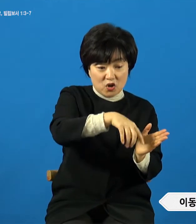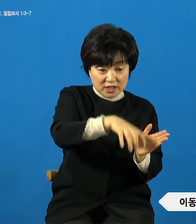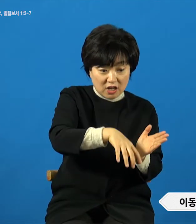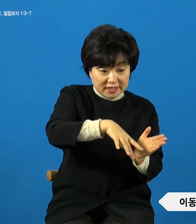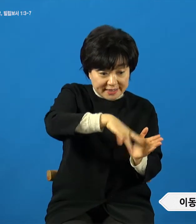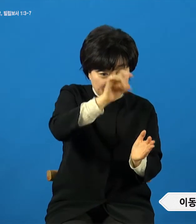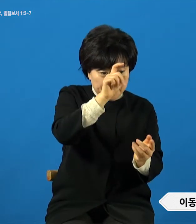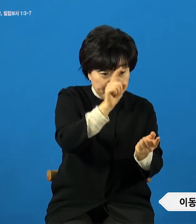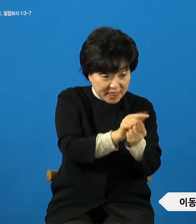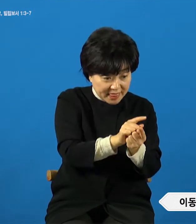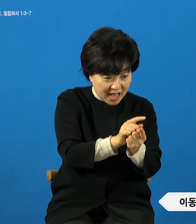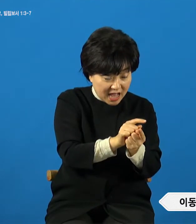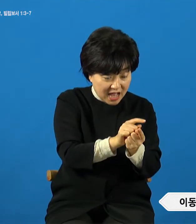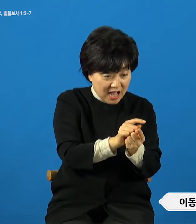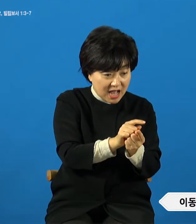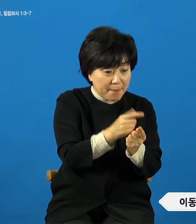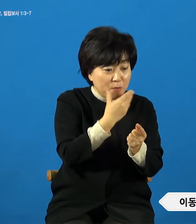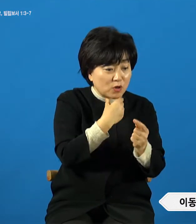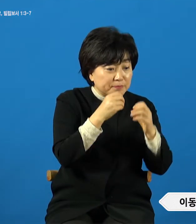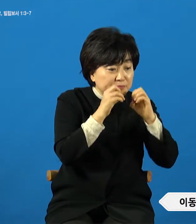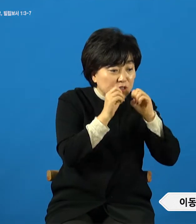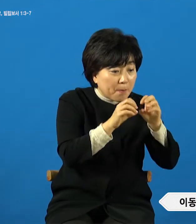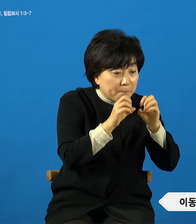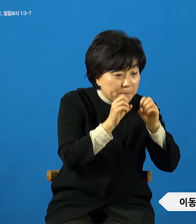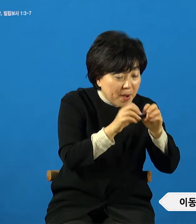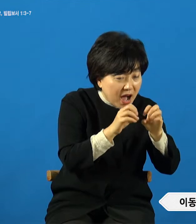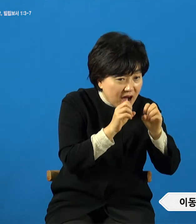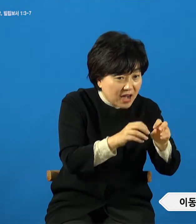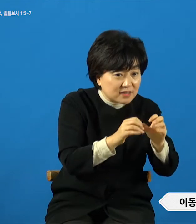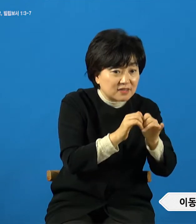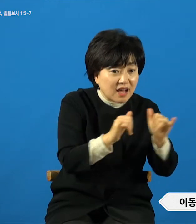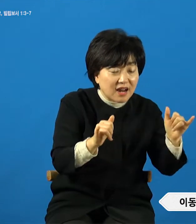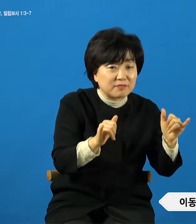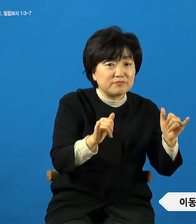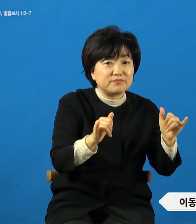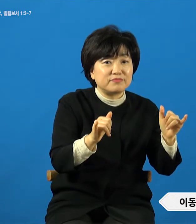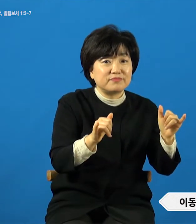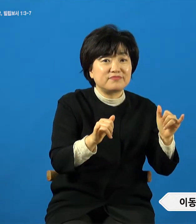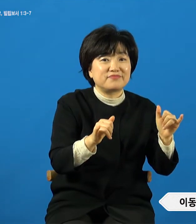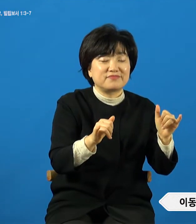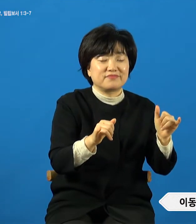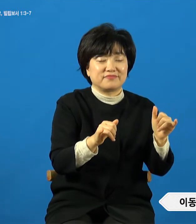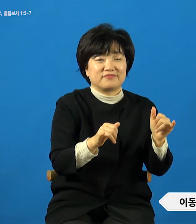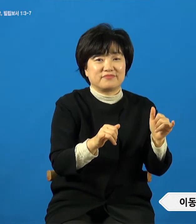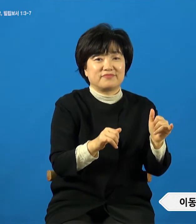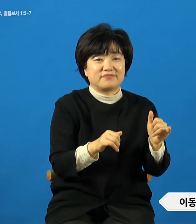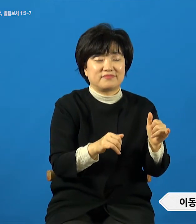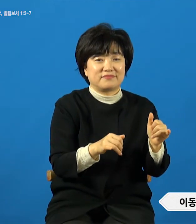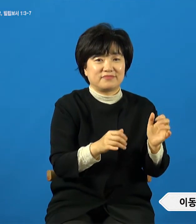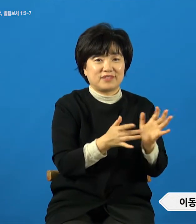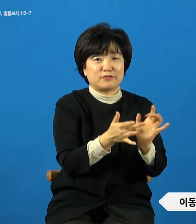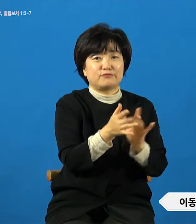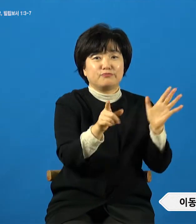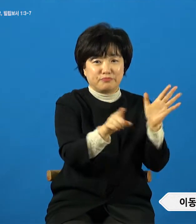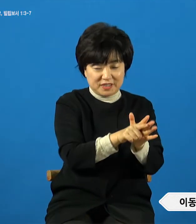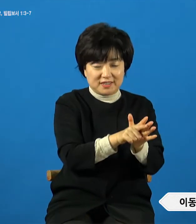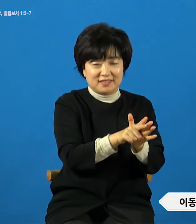만나 예수님 앞으로 인도하게 되는 첫 번째 결신자가 탄생합니다. 회심자 혹은 결신자가